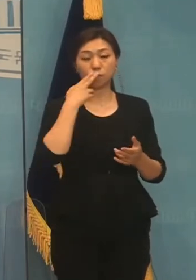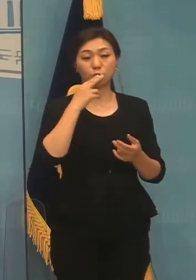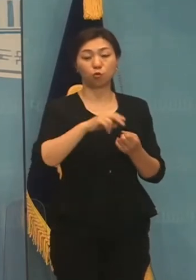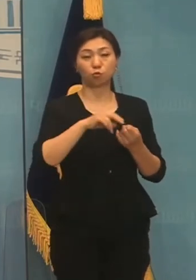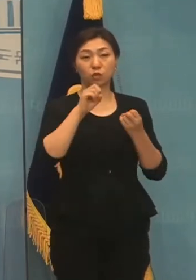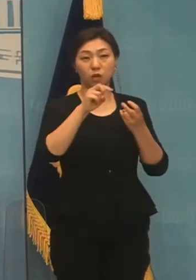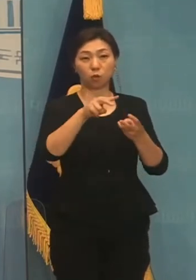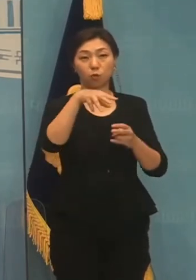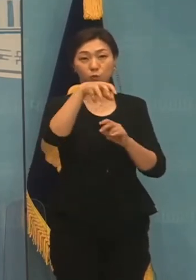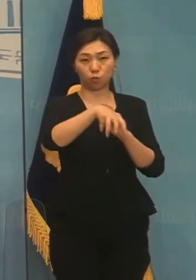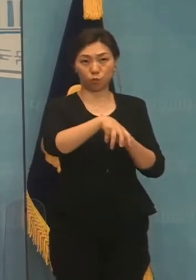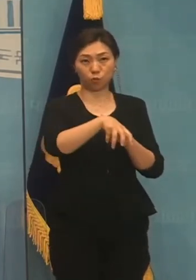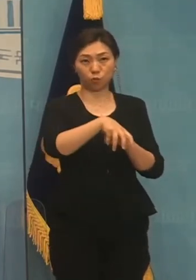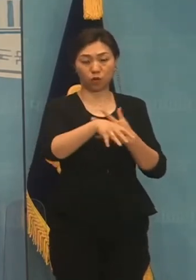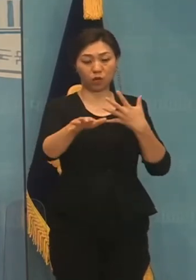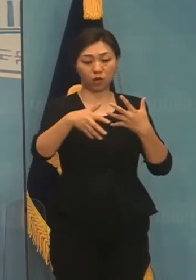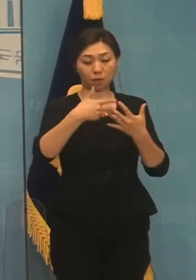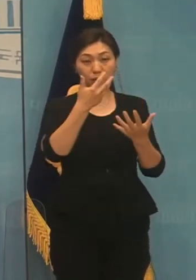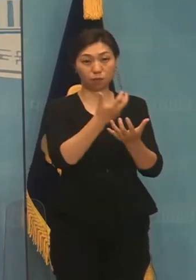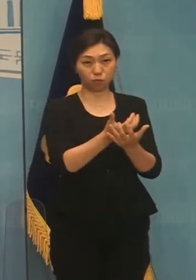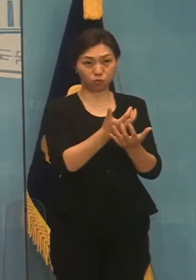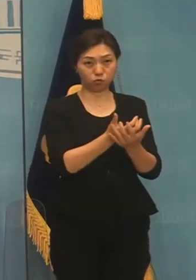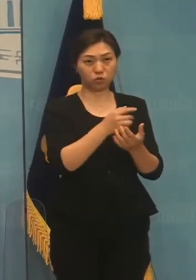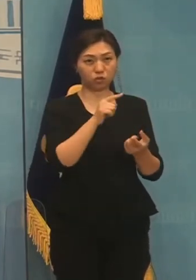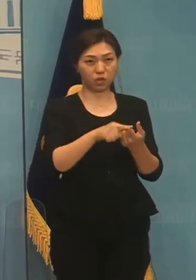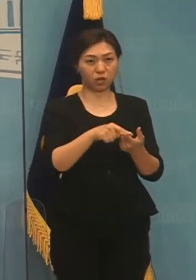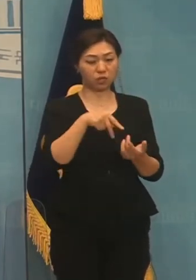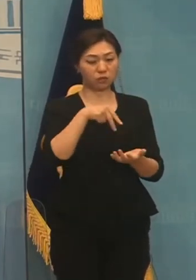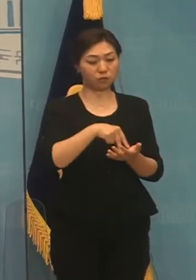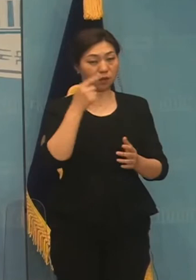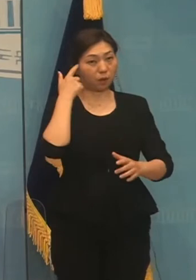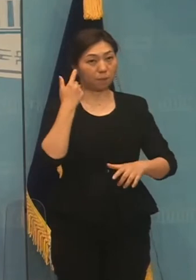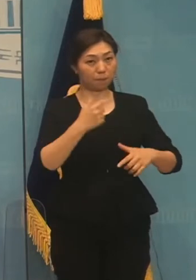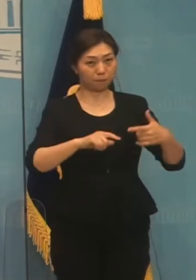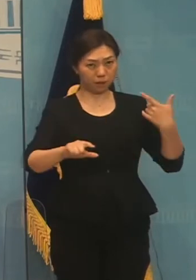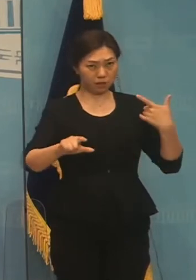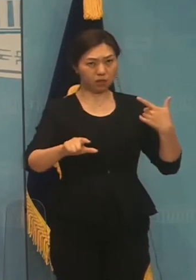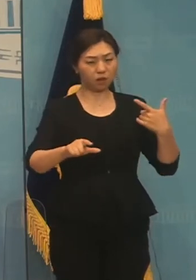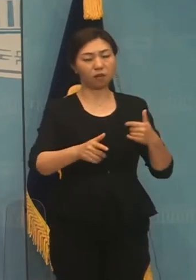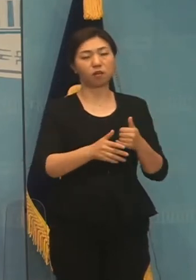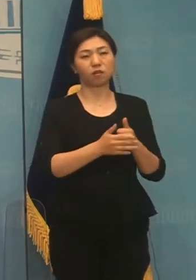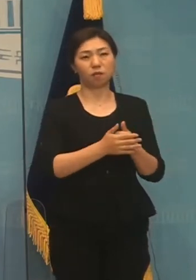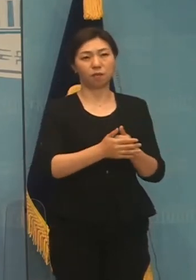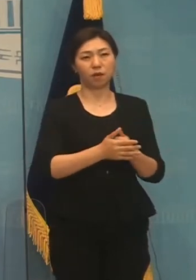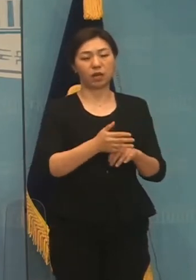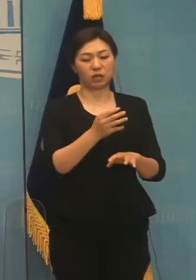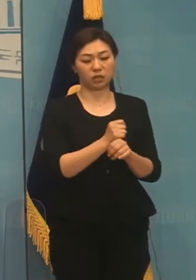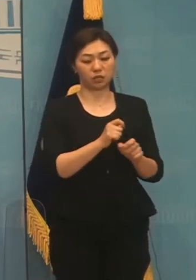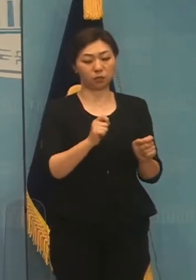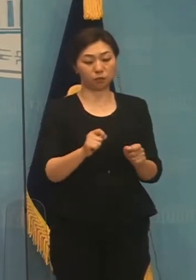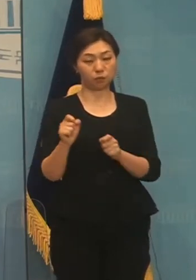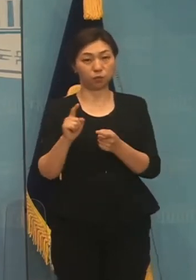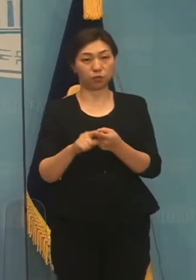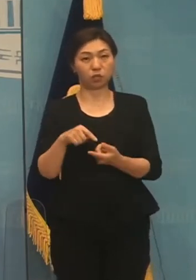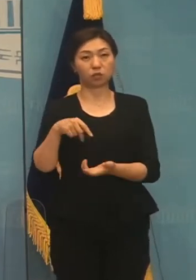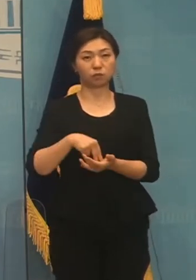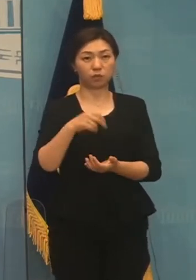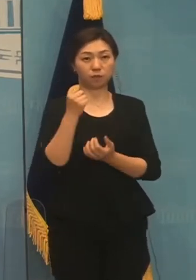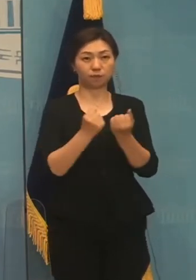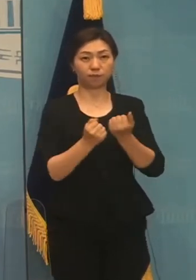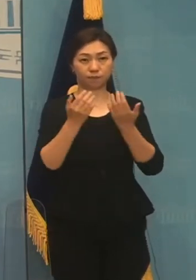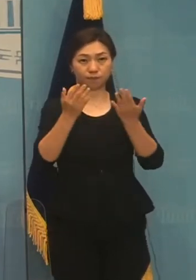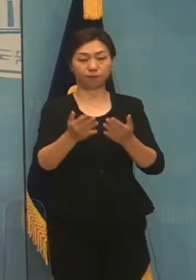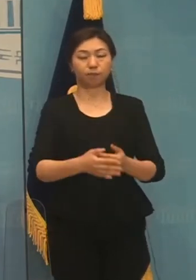우정사업본부의 협의문 관련한 반대 입장에 있어서 지체되고 있는 관련해서 브리핑 드리도록